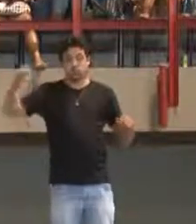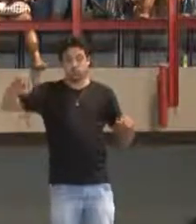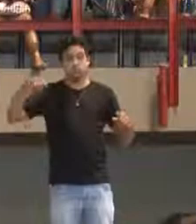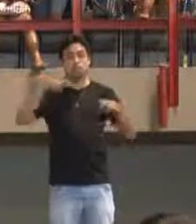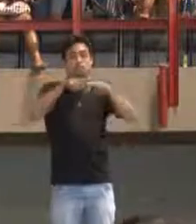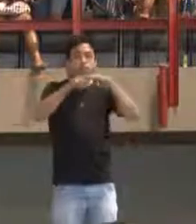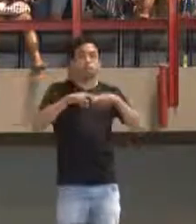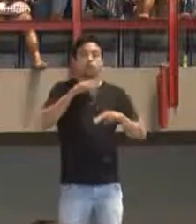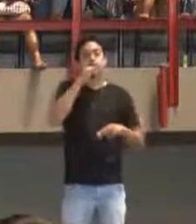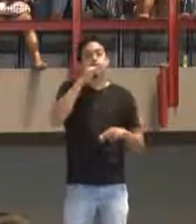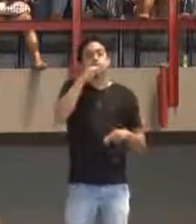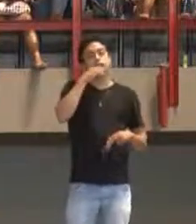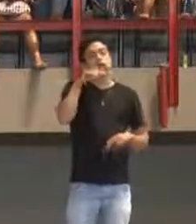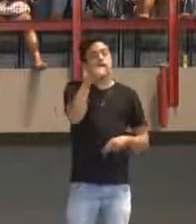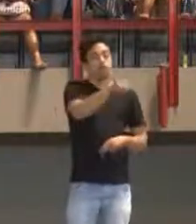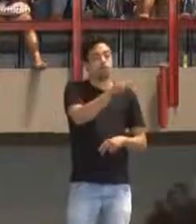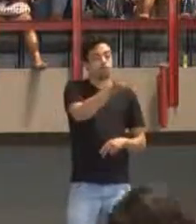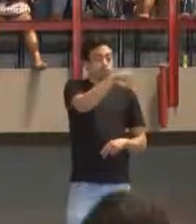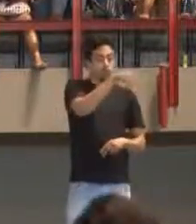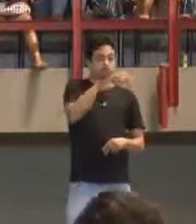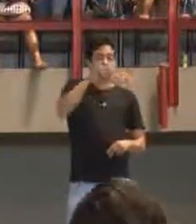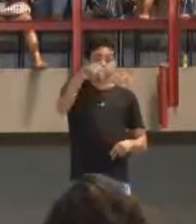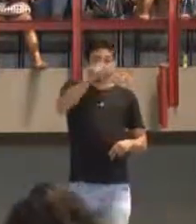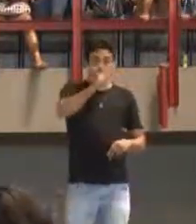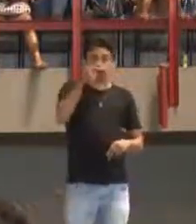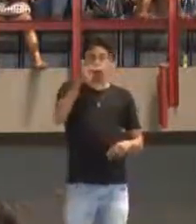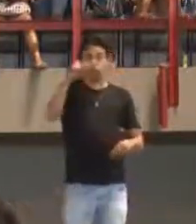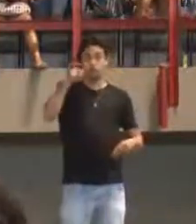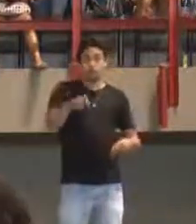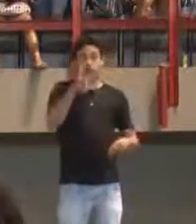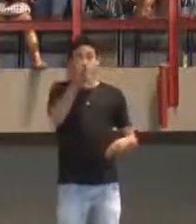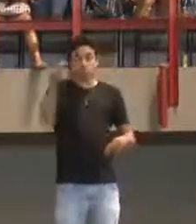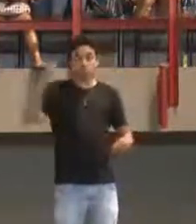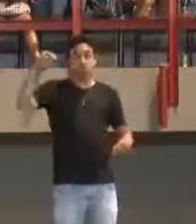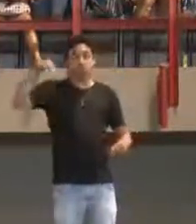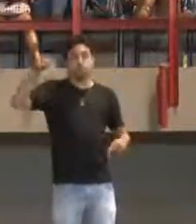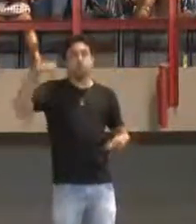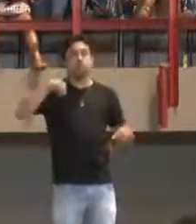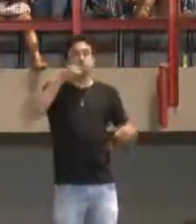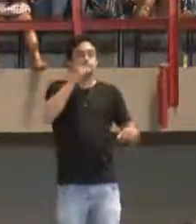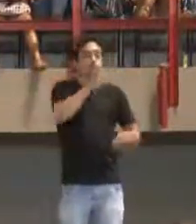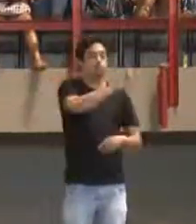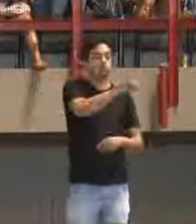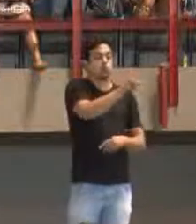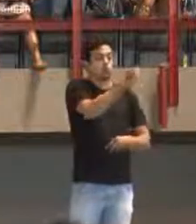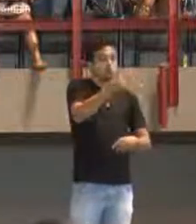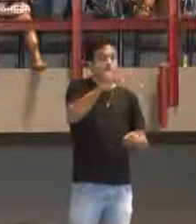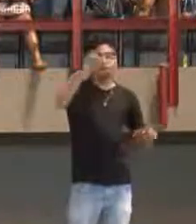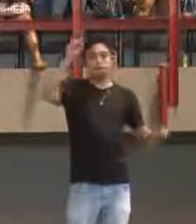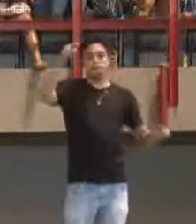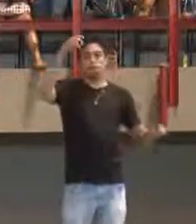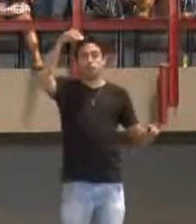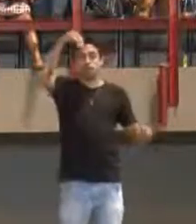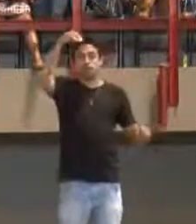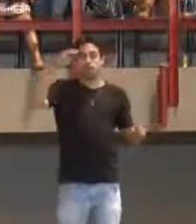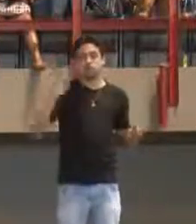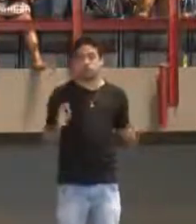em um mês demora 2.200 minutos, enquanto que o João demora 1000